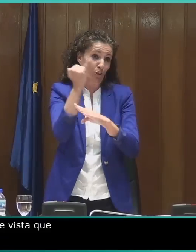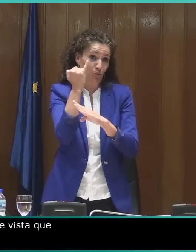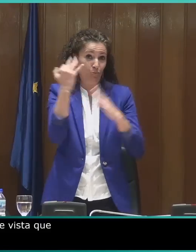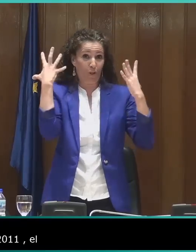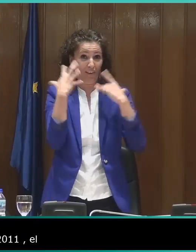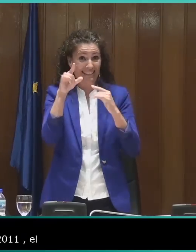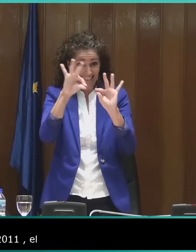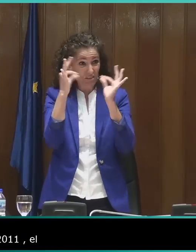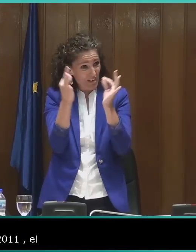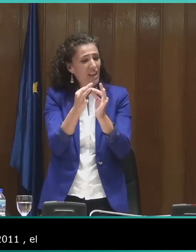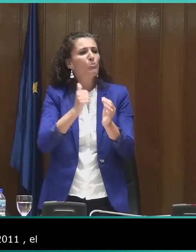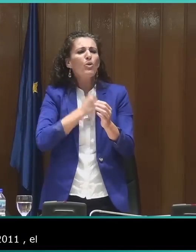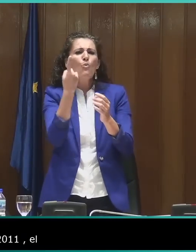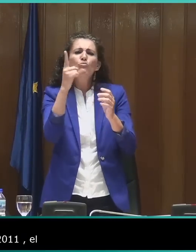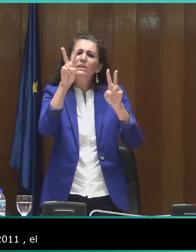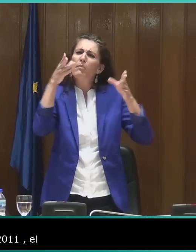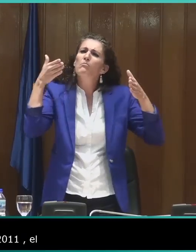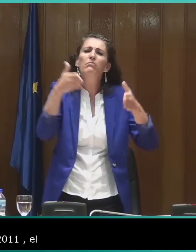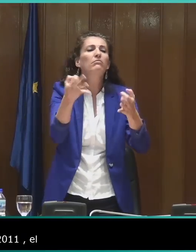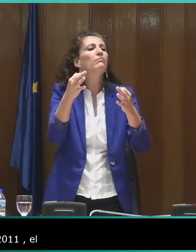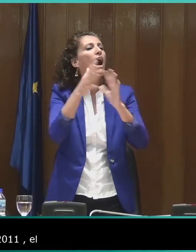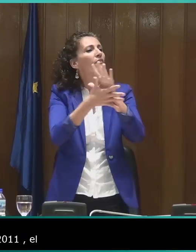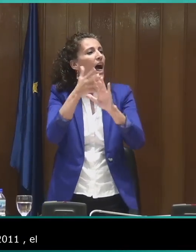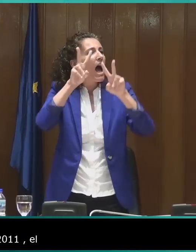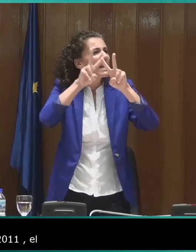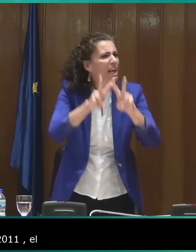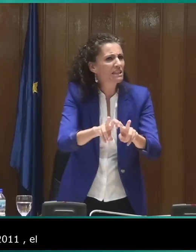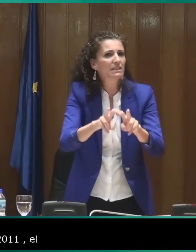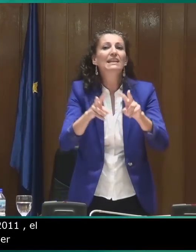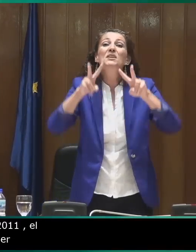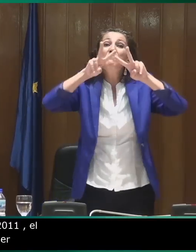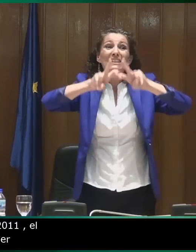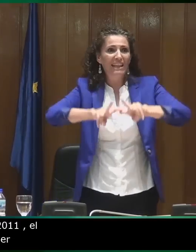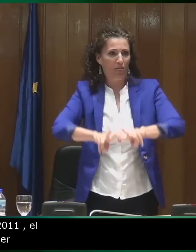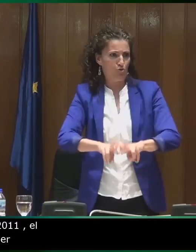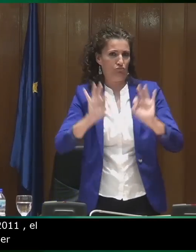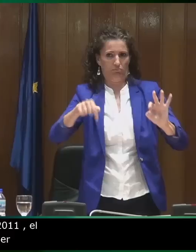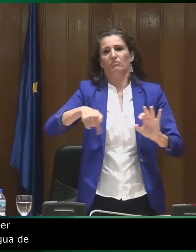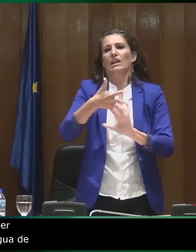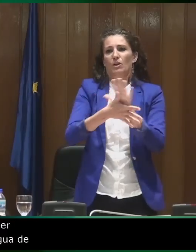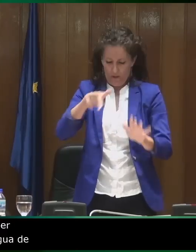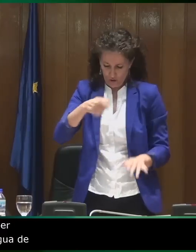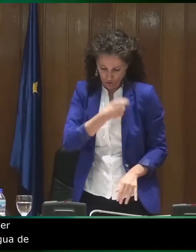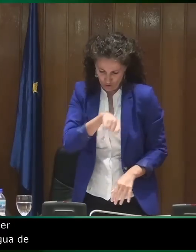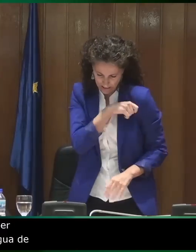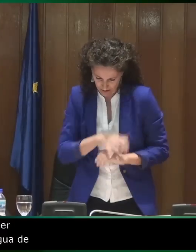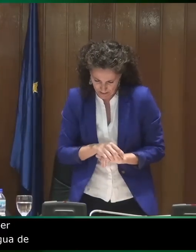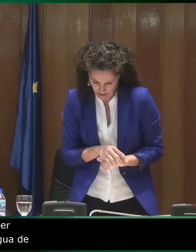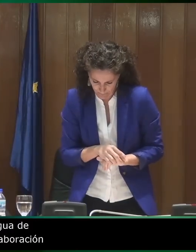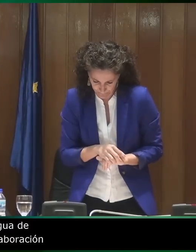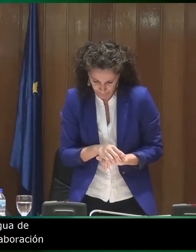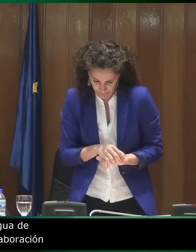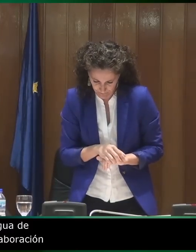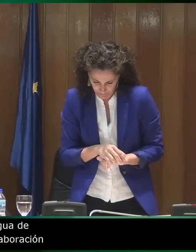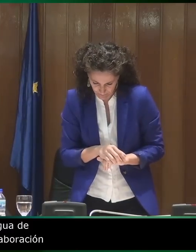signos española en colaboración con el Instituto Cervantes. En ese seminario hablamos del análisis y de las investigaciones que